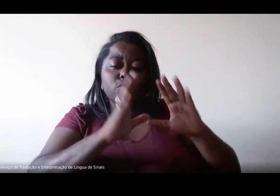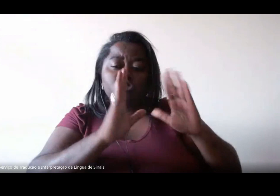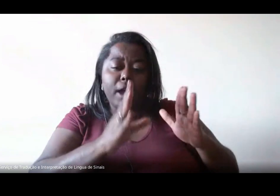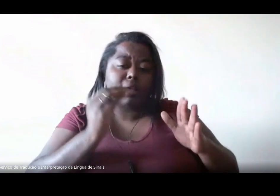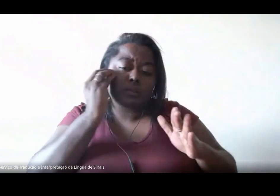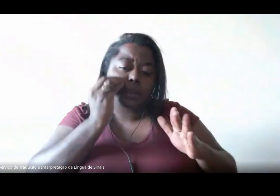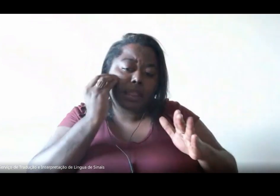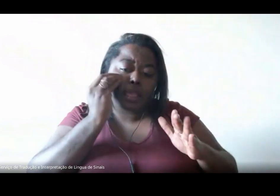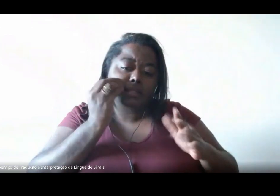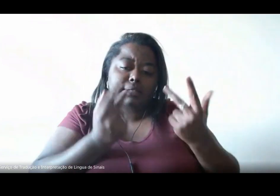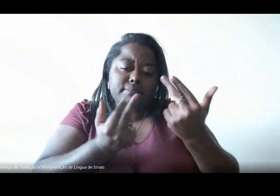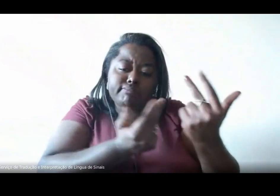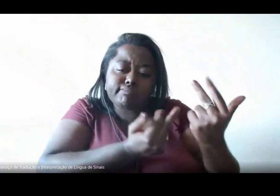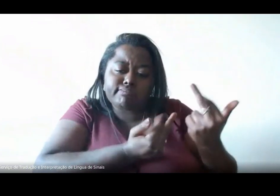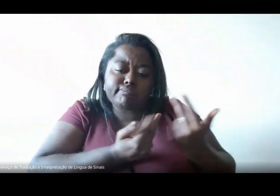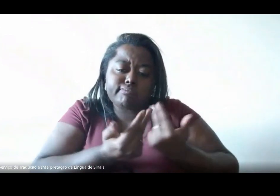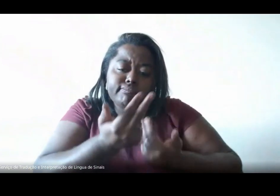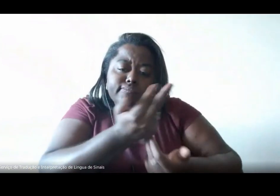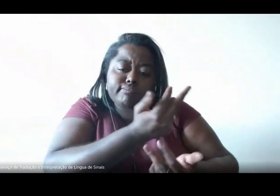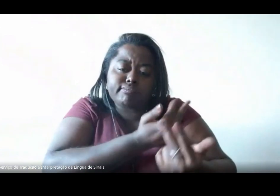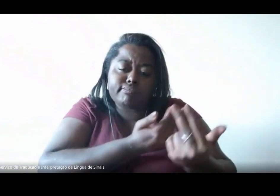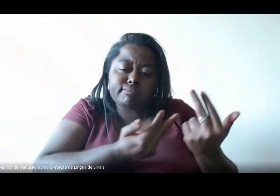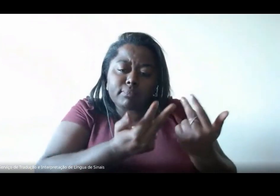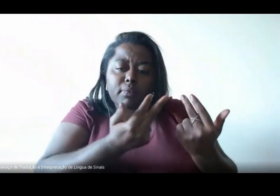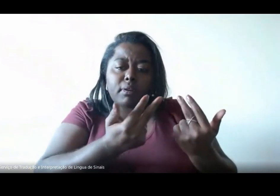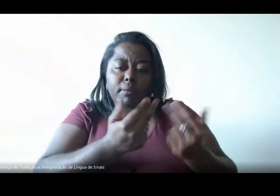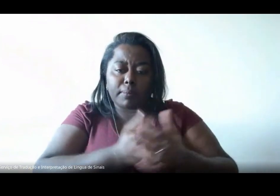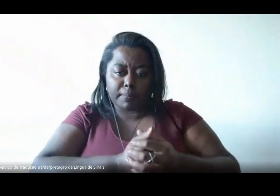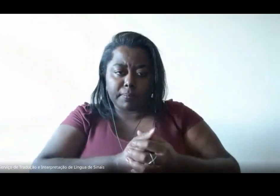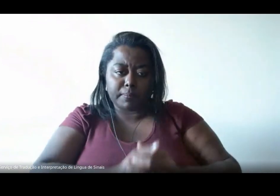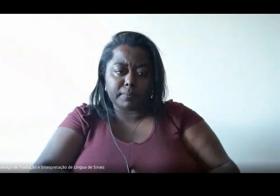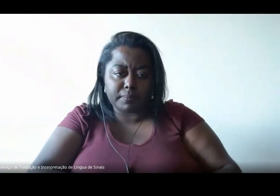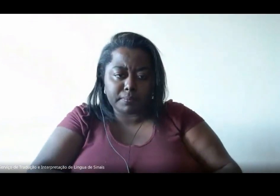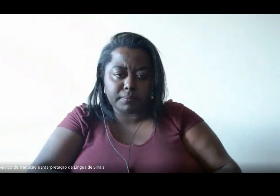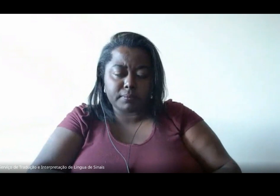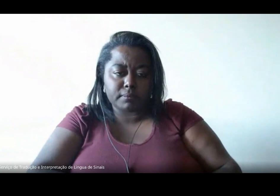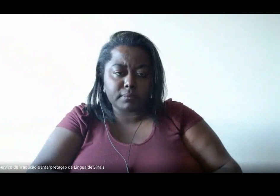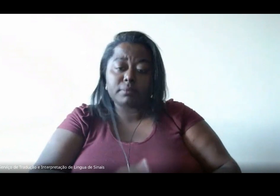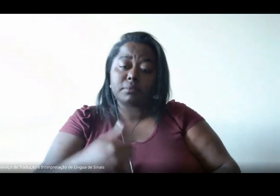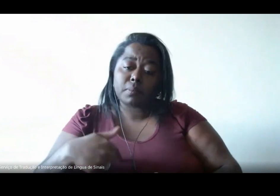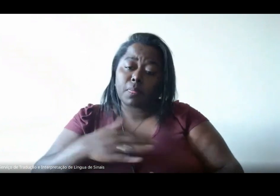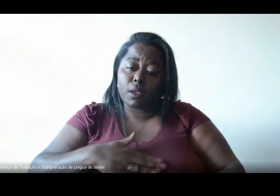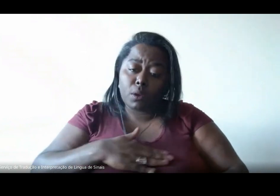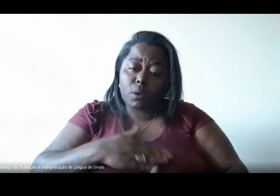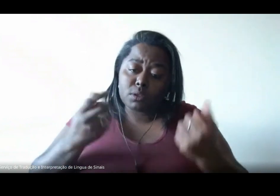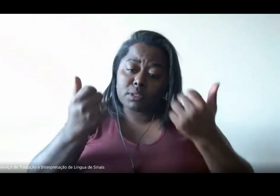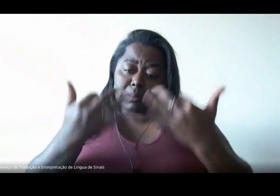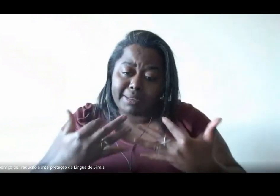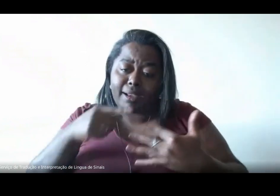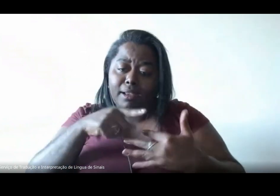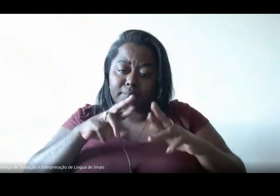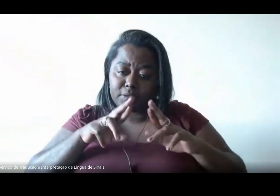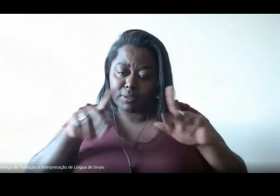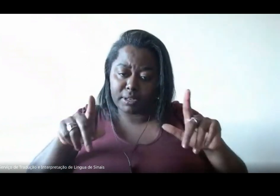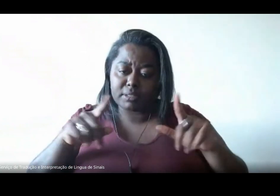passou pelas mesmas experiências do sujeito que escreve sobre si. Eu gosto de